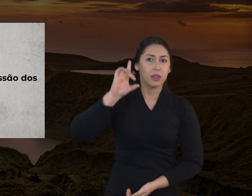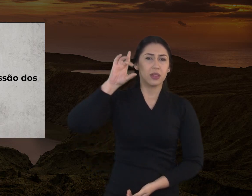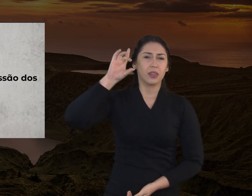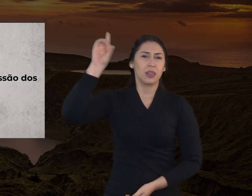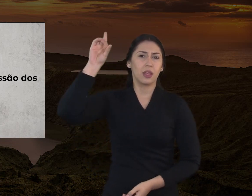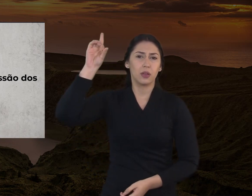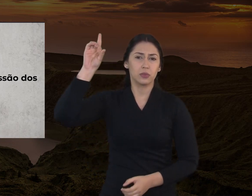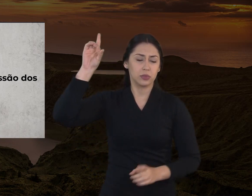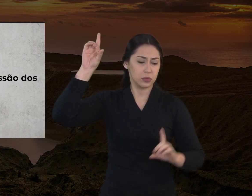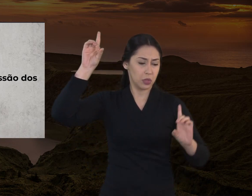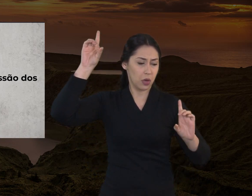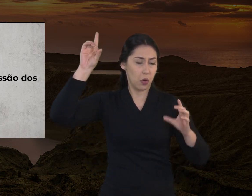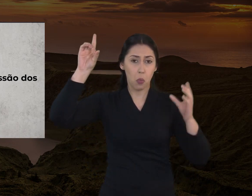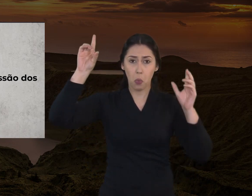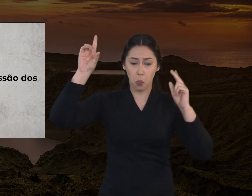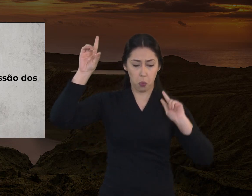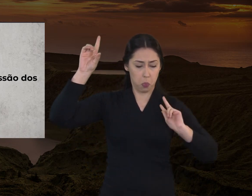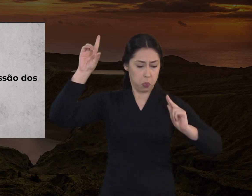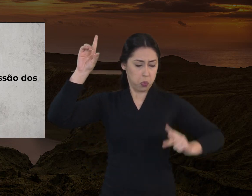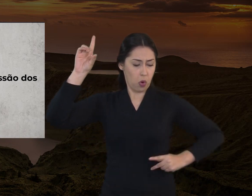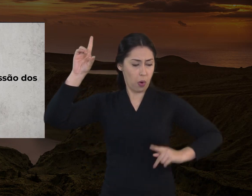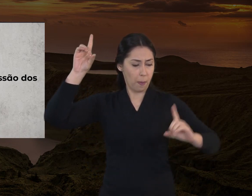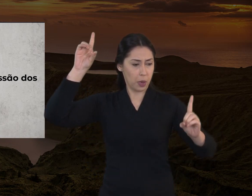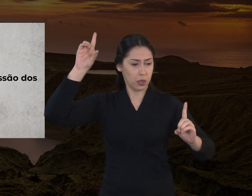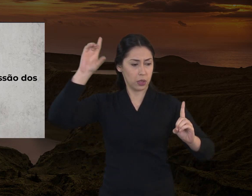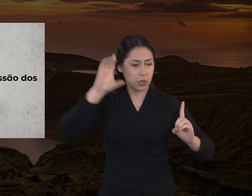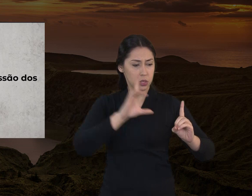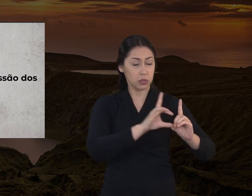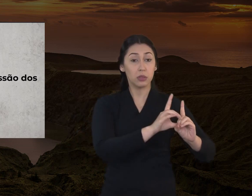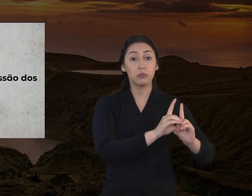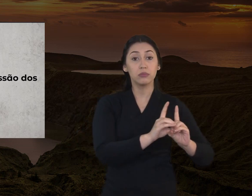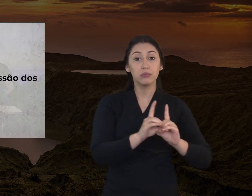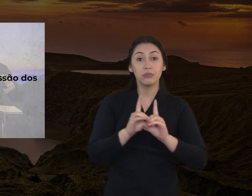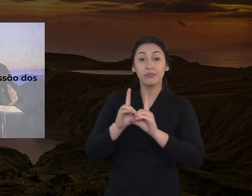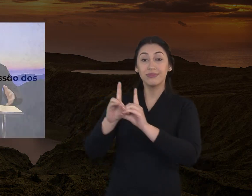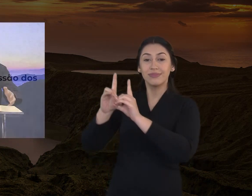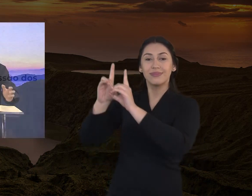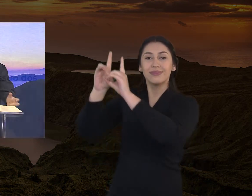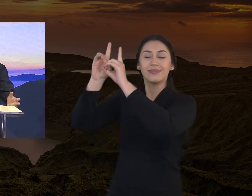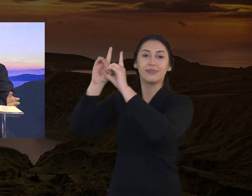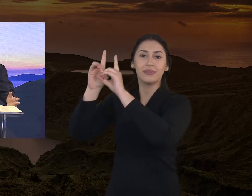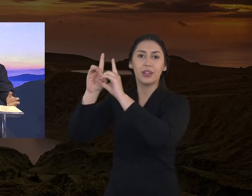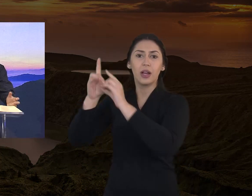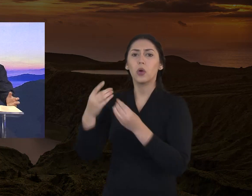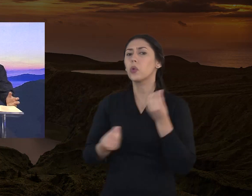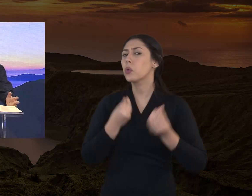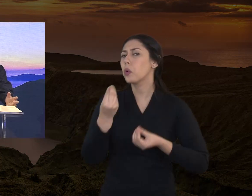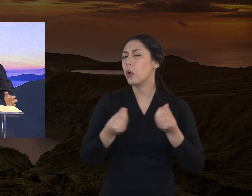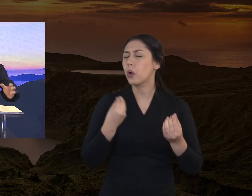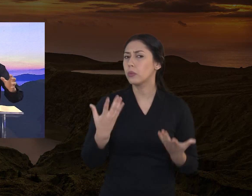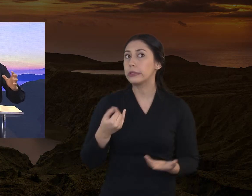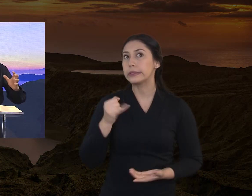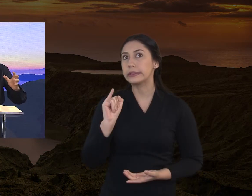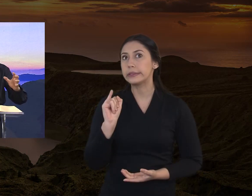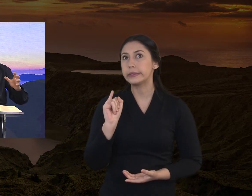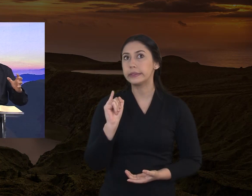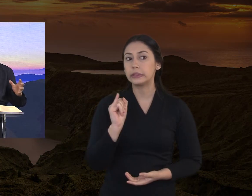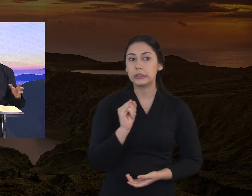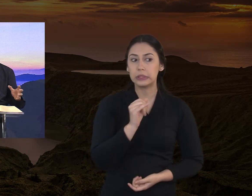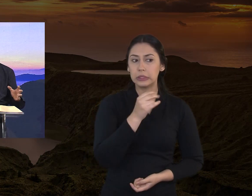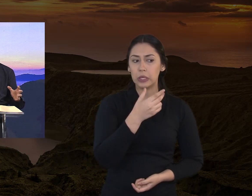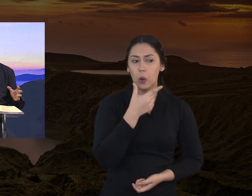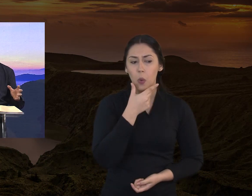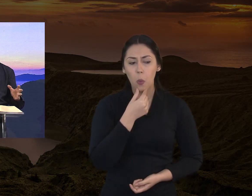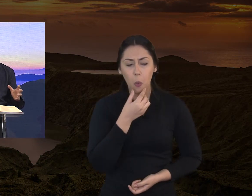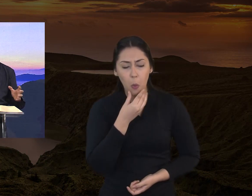homem de volta a Cristo, se o homem havia caído em pecado? E